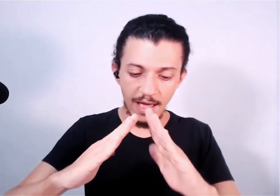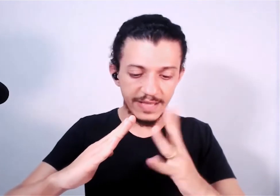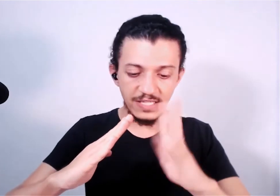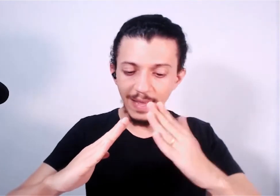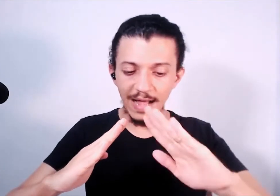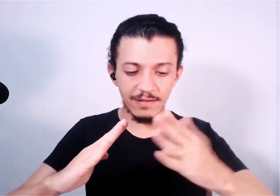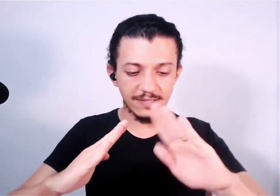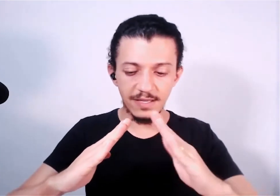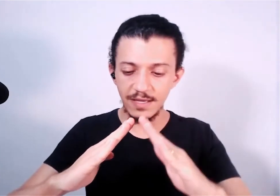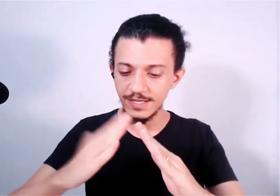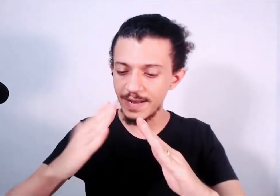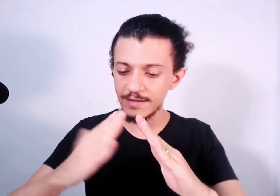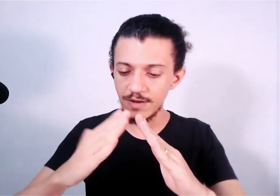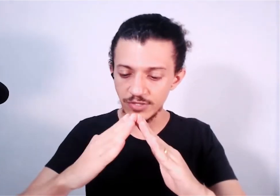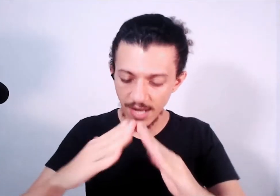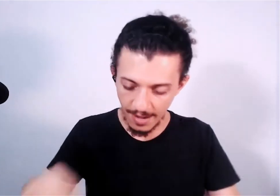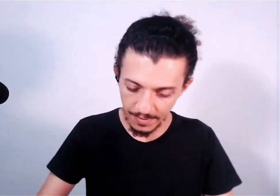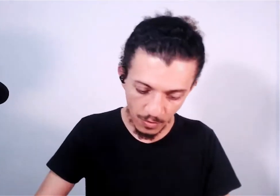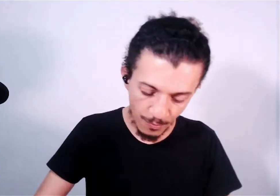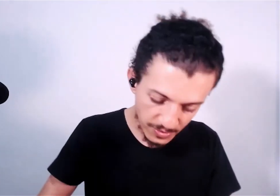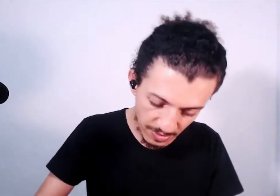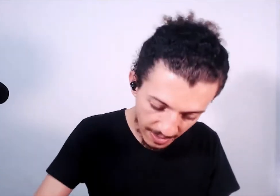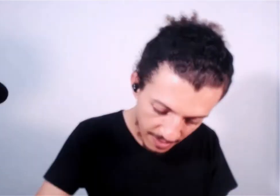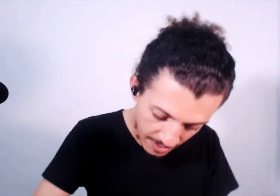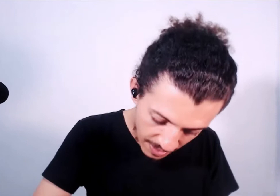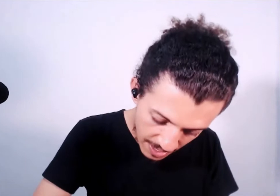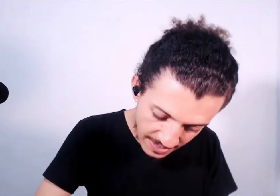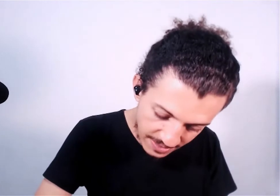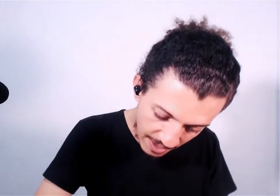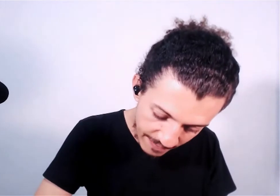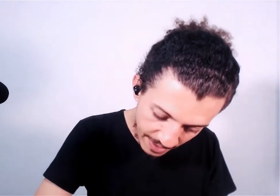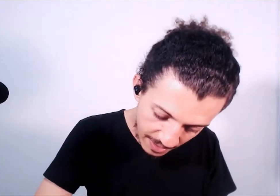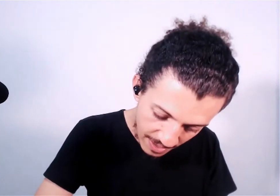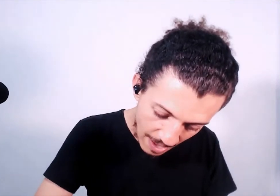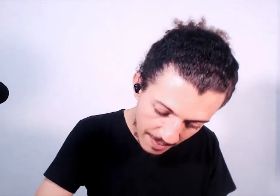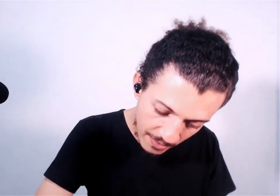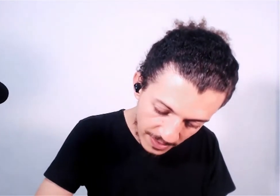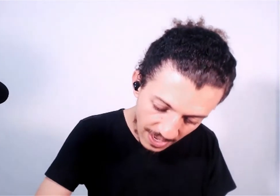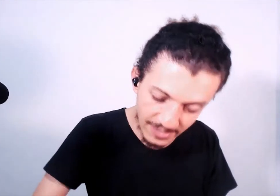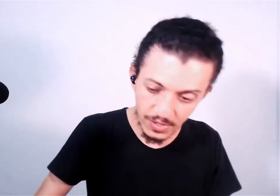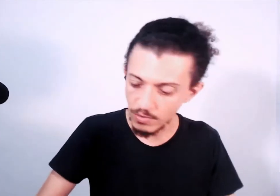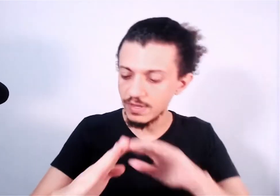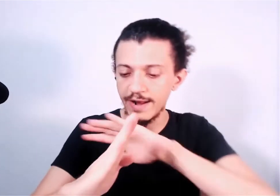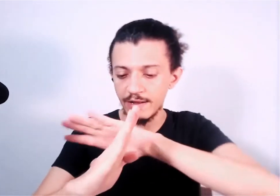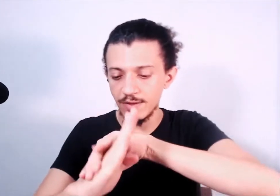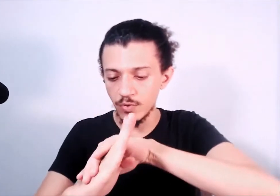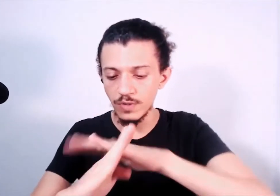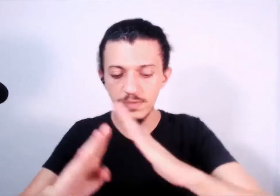está espelhada, né? Essa daqui está espelhada do lado de cá. Então, eu posso ir lá e escrever a mesma coisa lá, só que ao contrário. Aqui está o dorso,